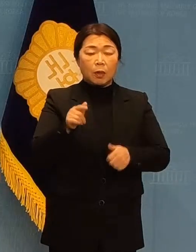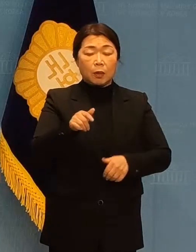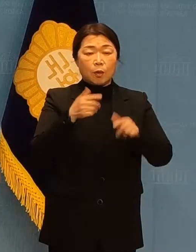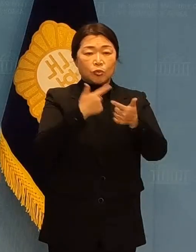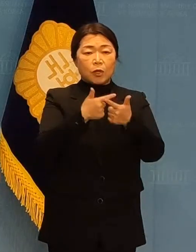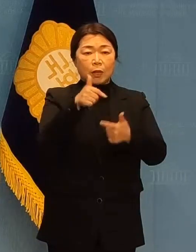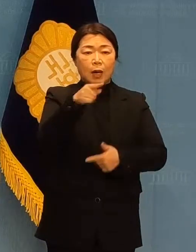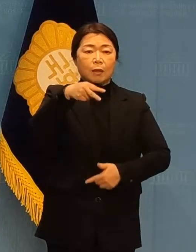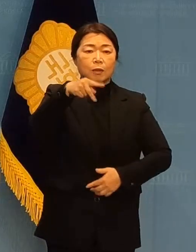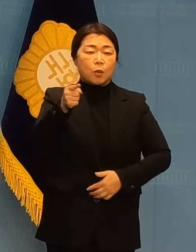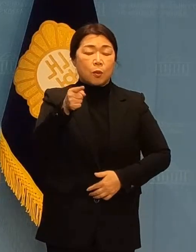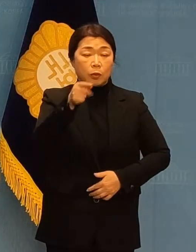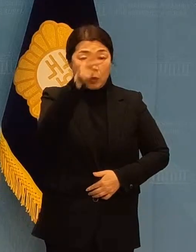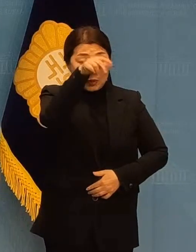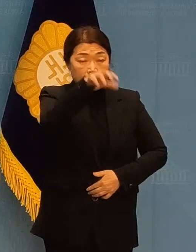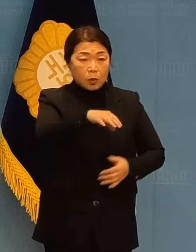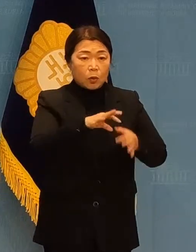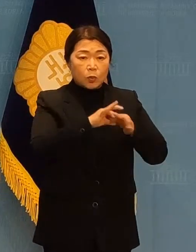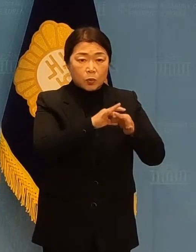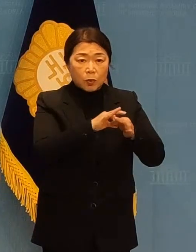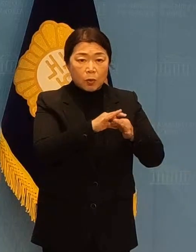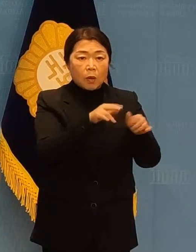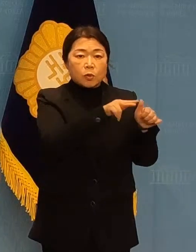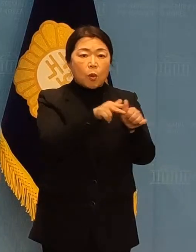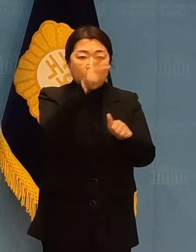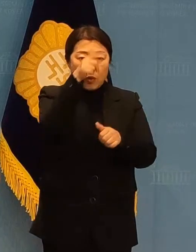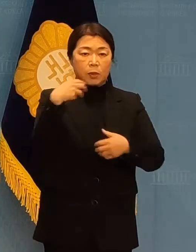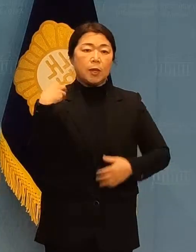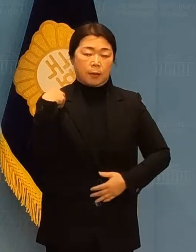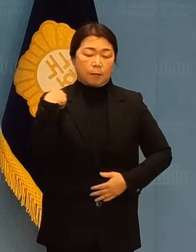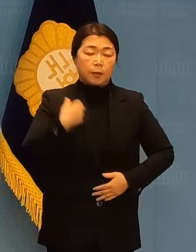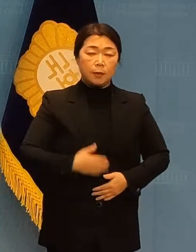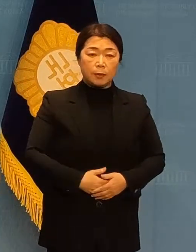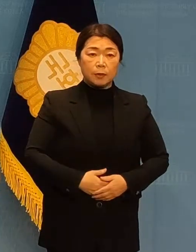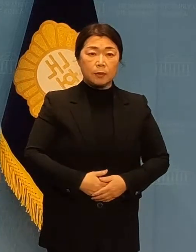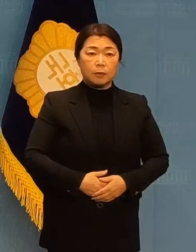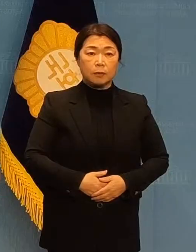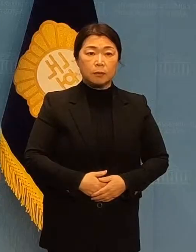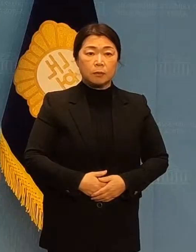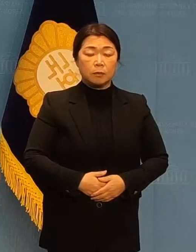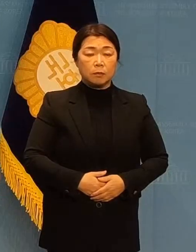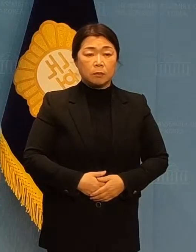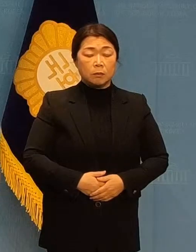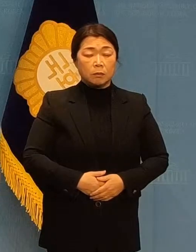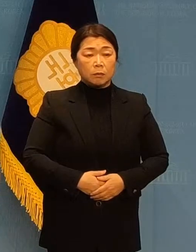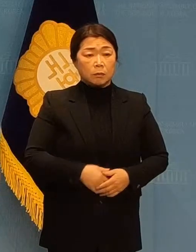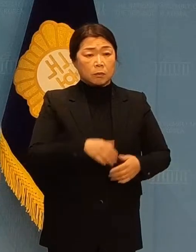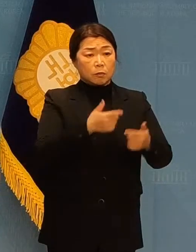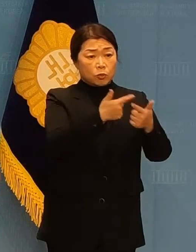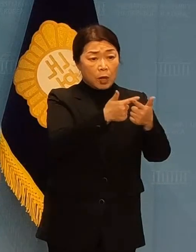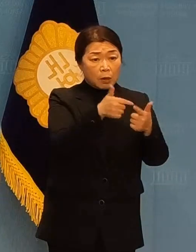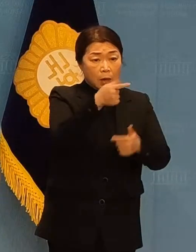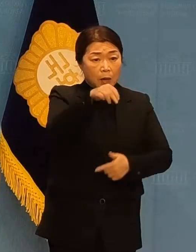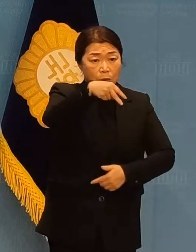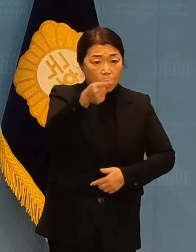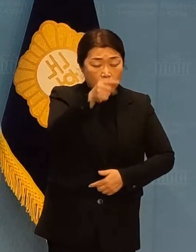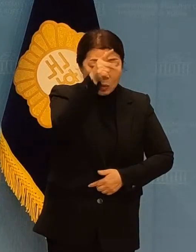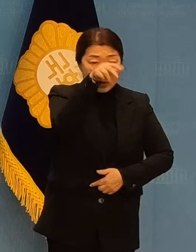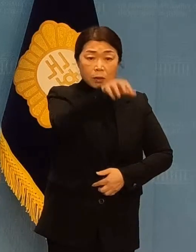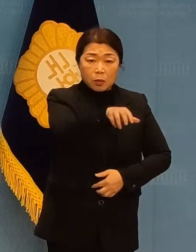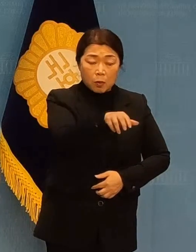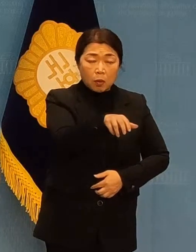강서경찰서 소속 정보관입니다. 정보경찰입니다. 과연 부산 강서경찰서의